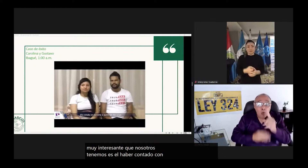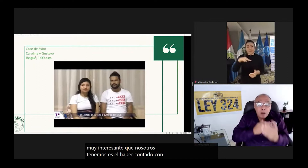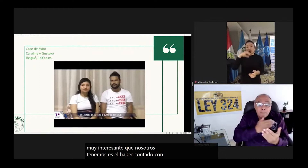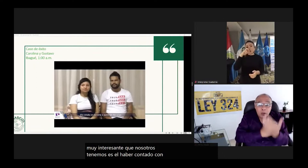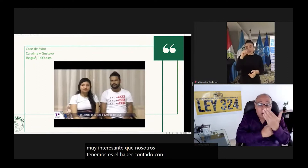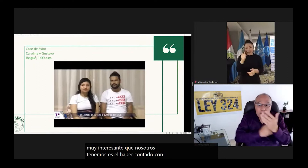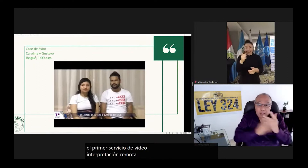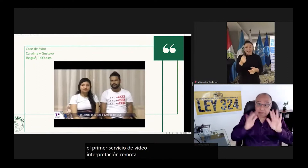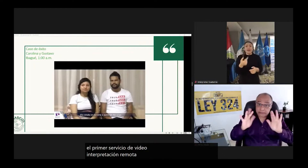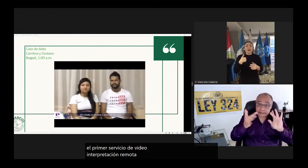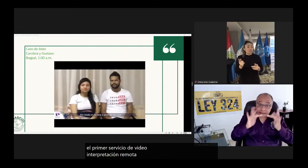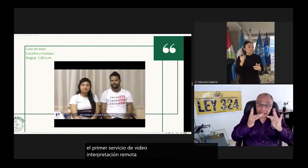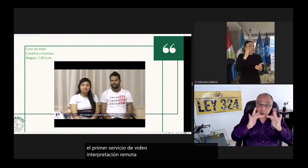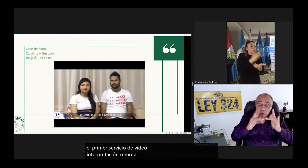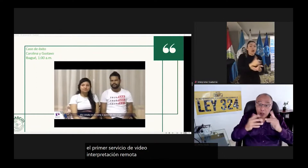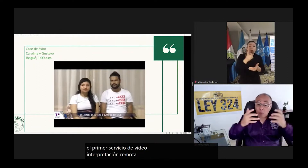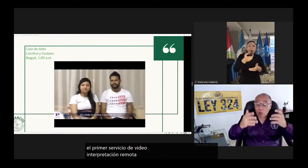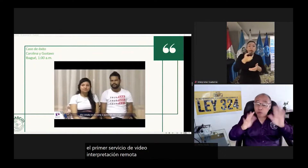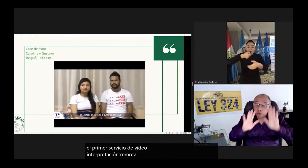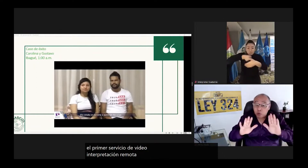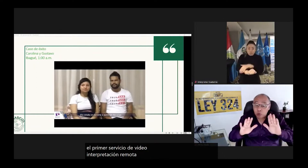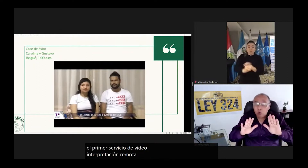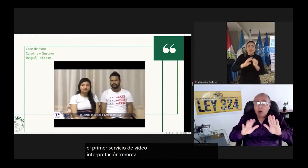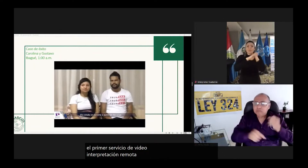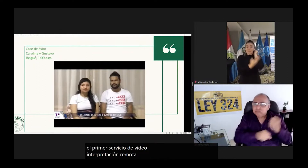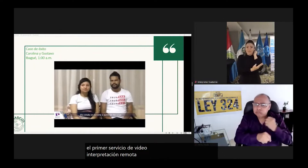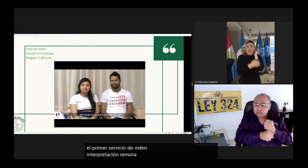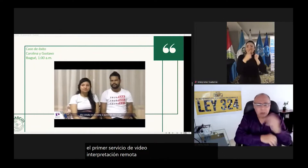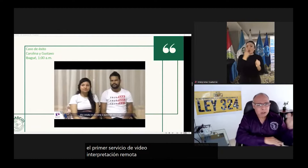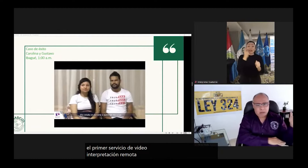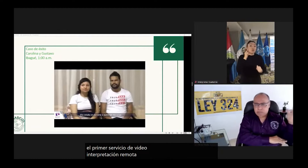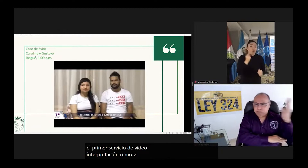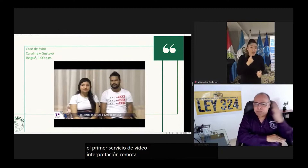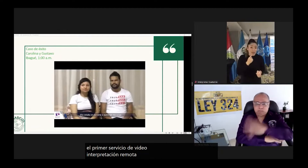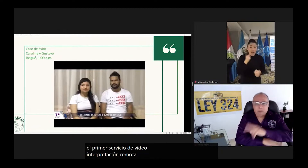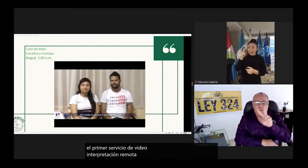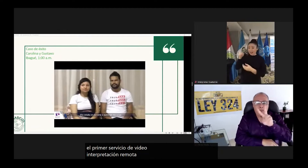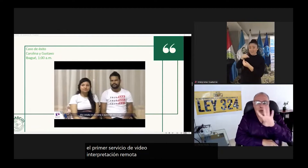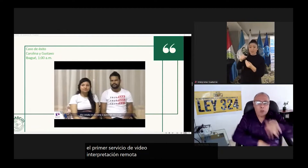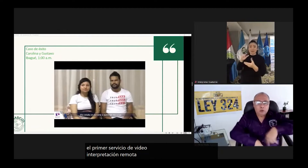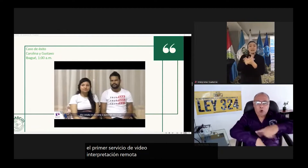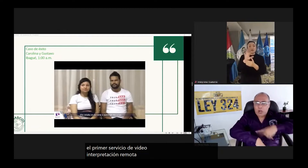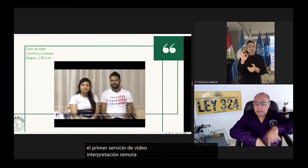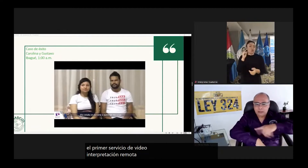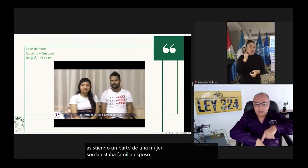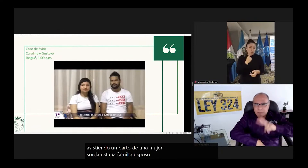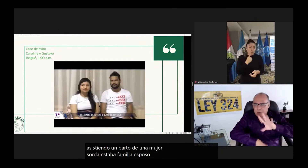asistiendo un parto de una mujer sorda, esta familia, esposos sordos,